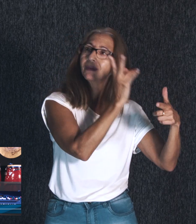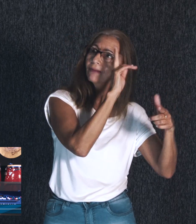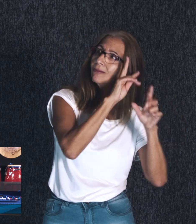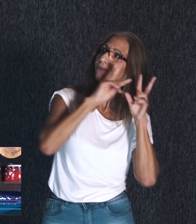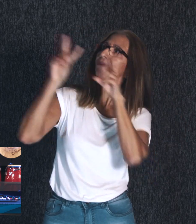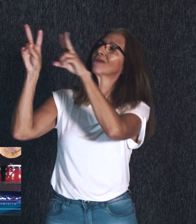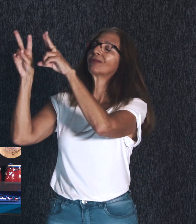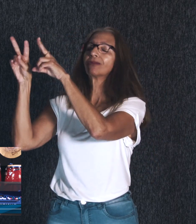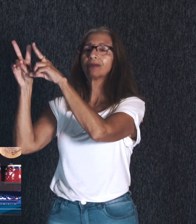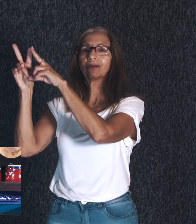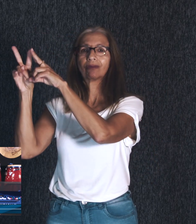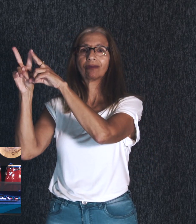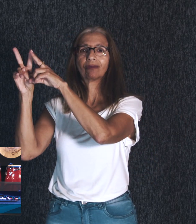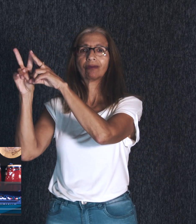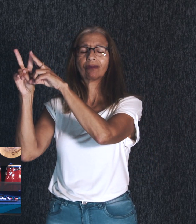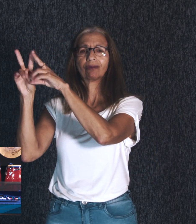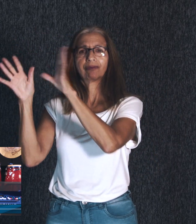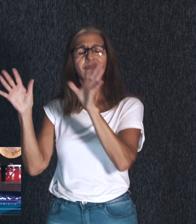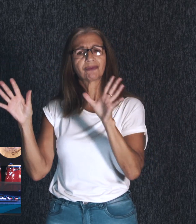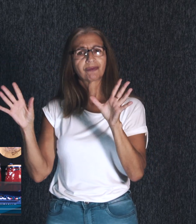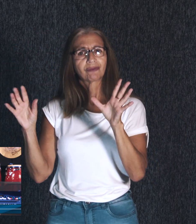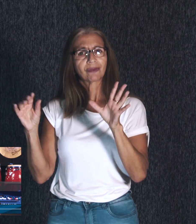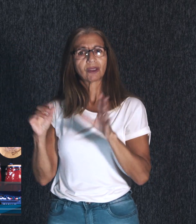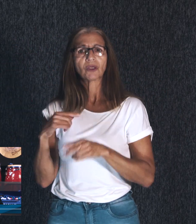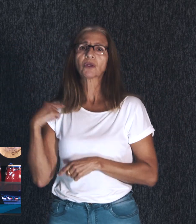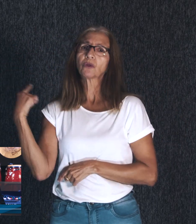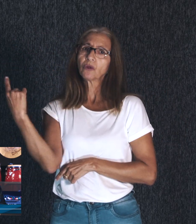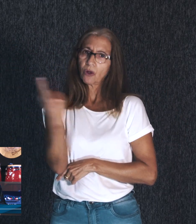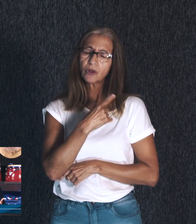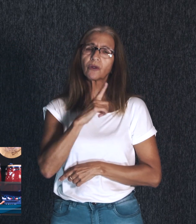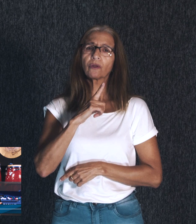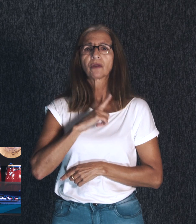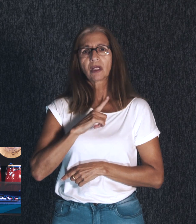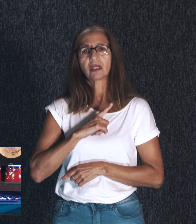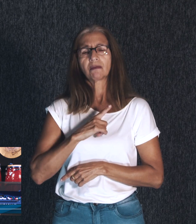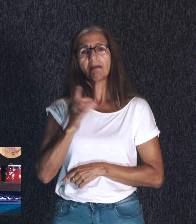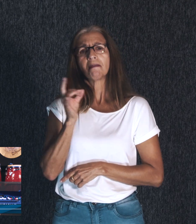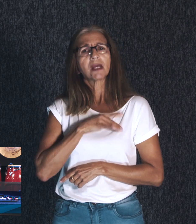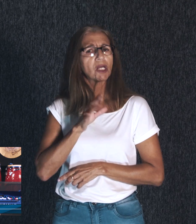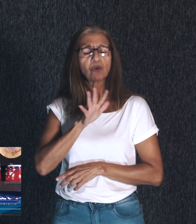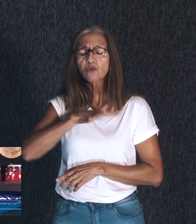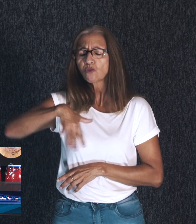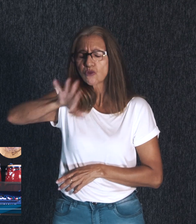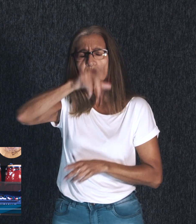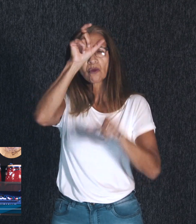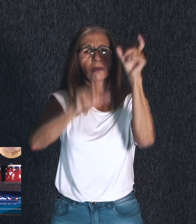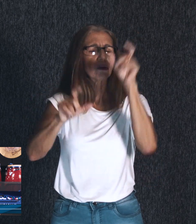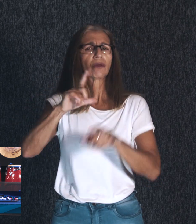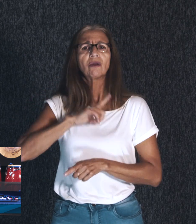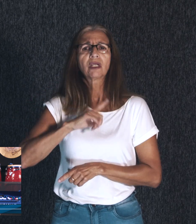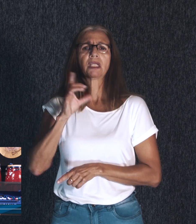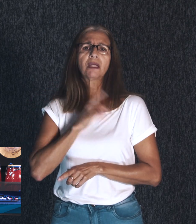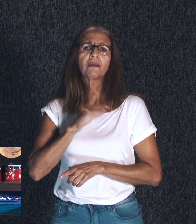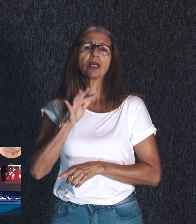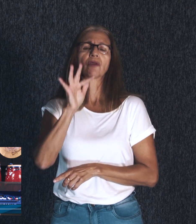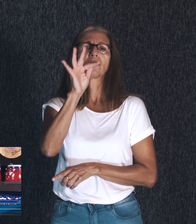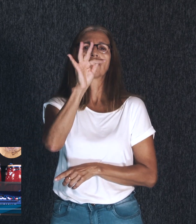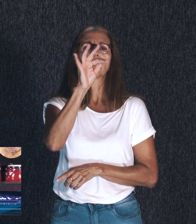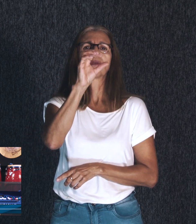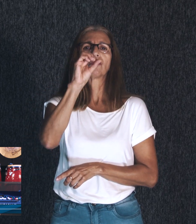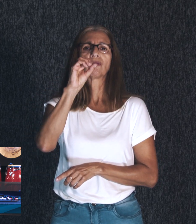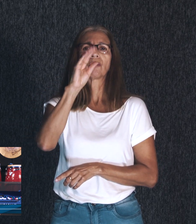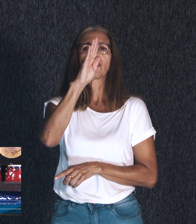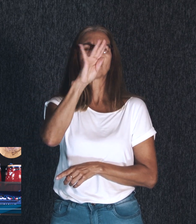É claro que todos nós temos os nossos medos. Todos nós temos fobias. Não é pecado ter